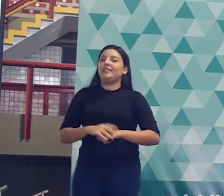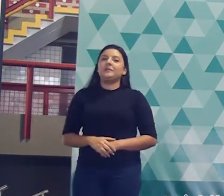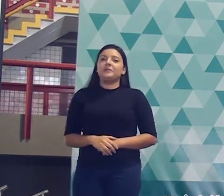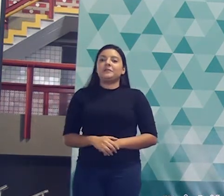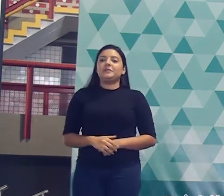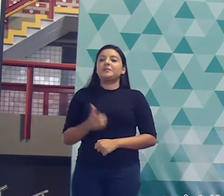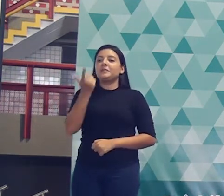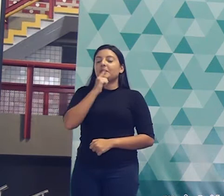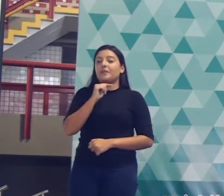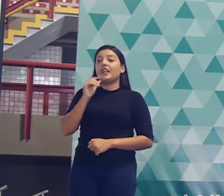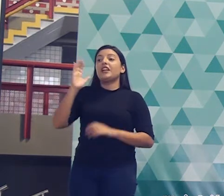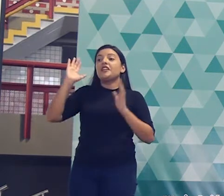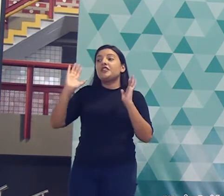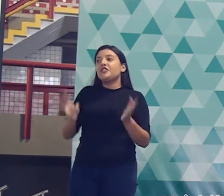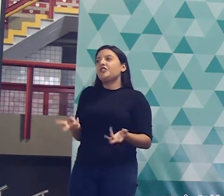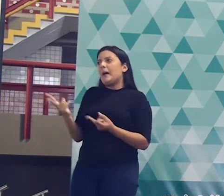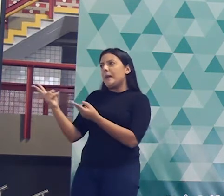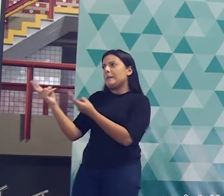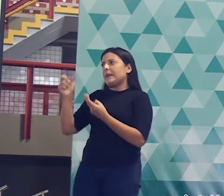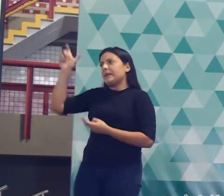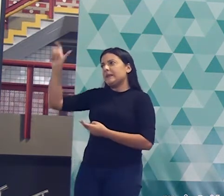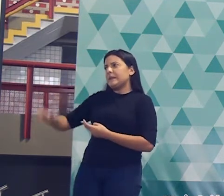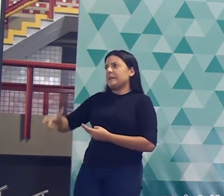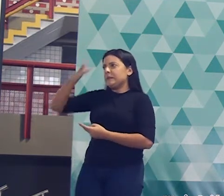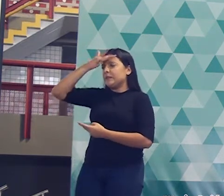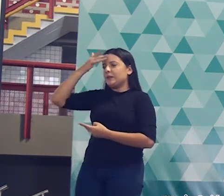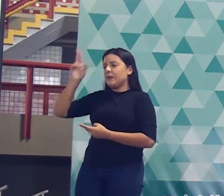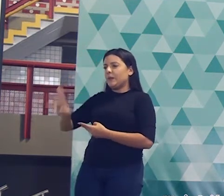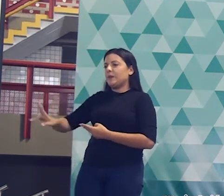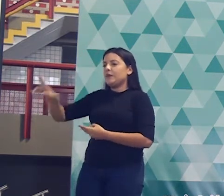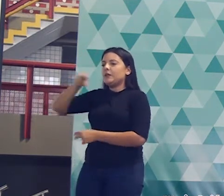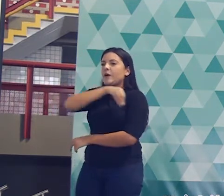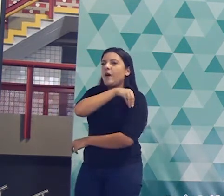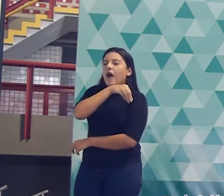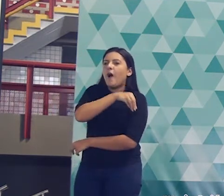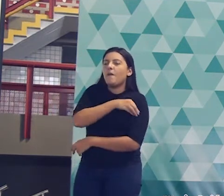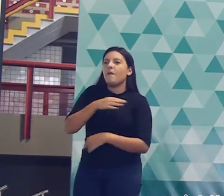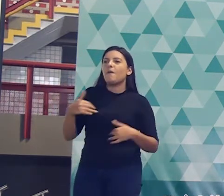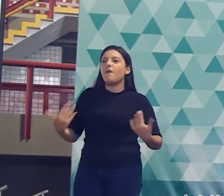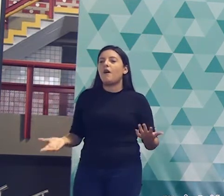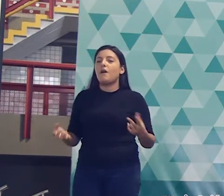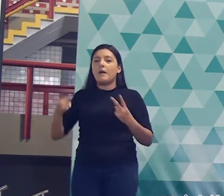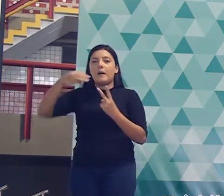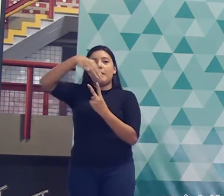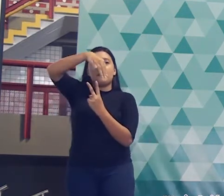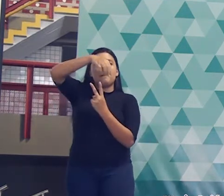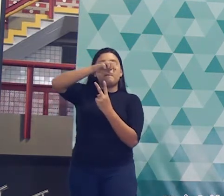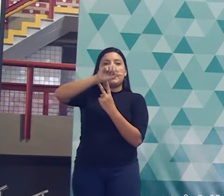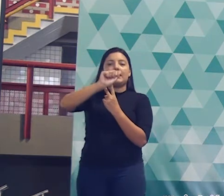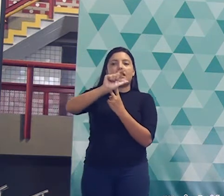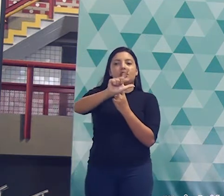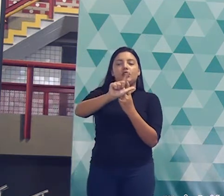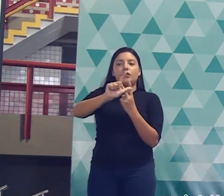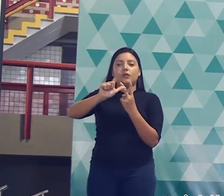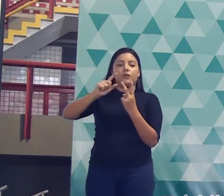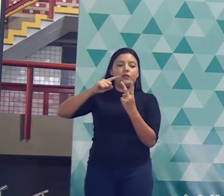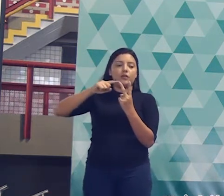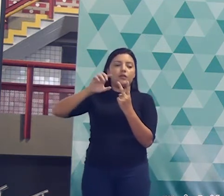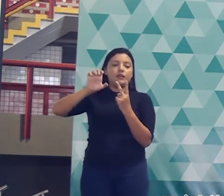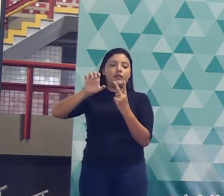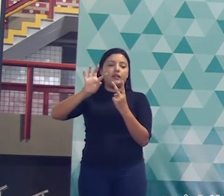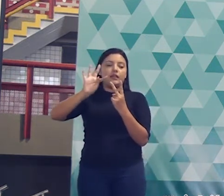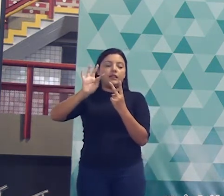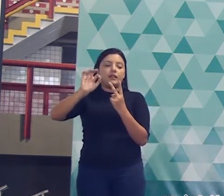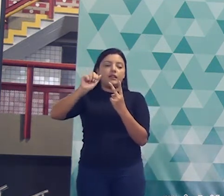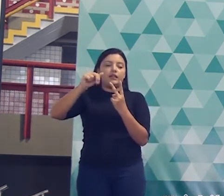Mas quem já viu uma pessoa consumindo bebida alcoólica? Qual foi o álcool que consumiu? Metanol ou etanol? Lá, Levi,